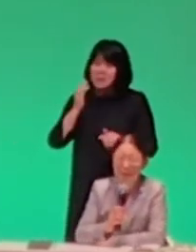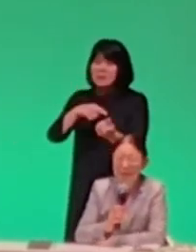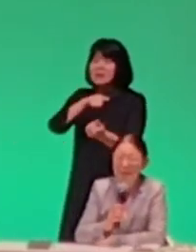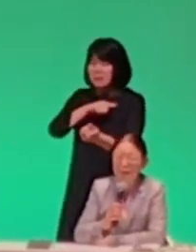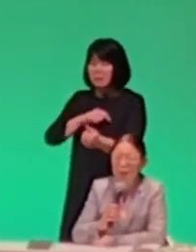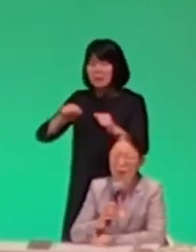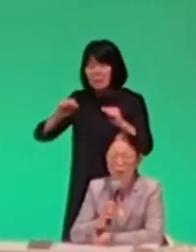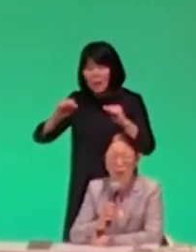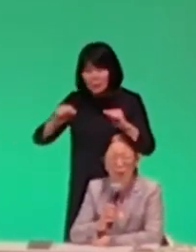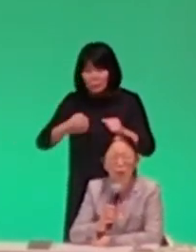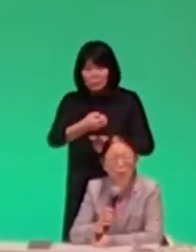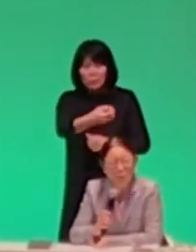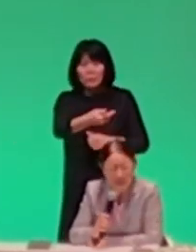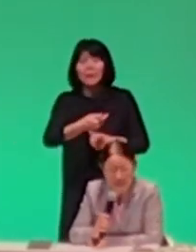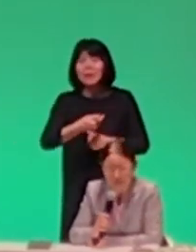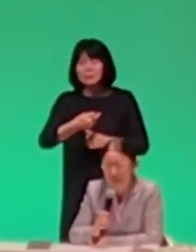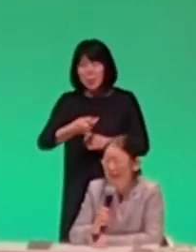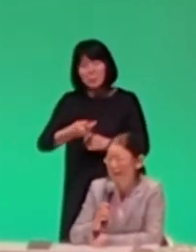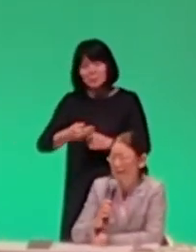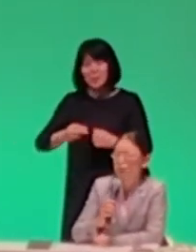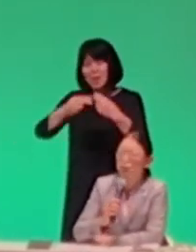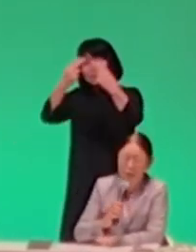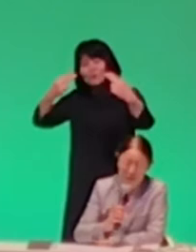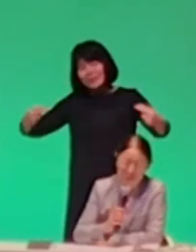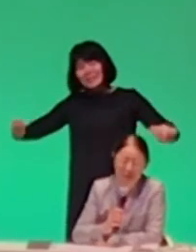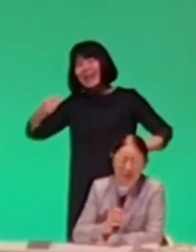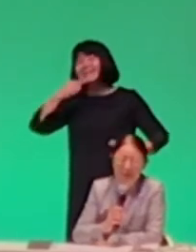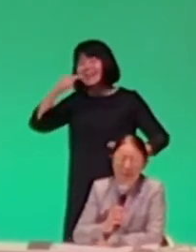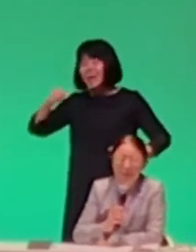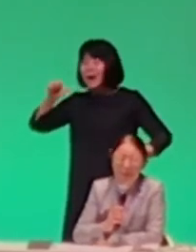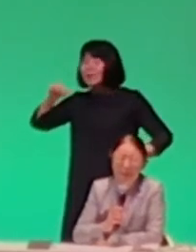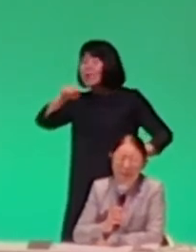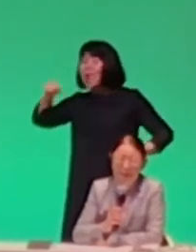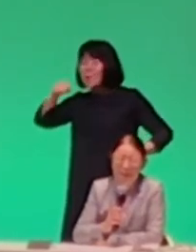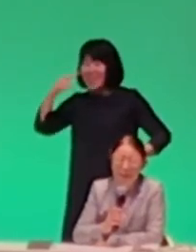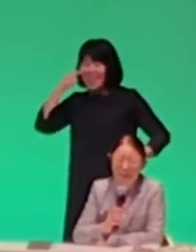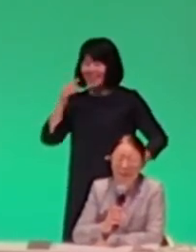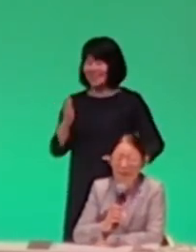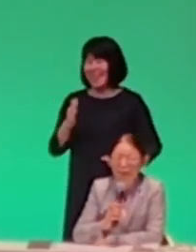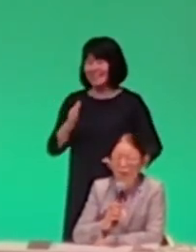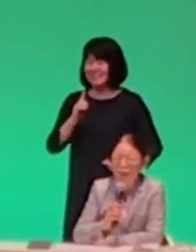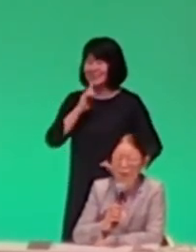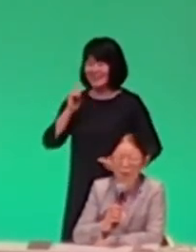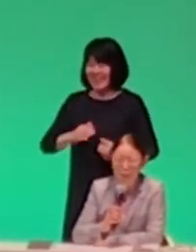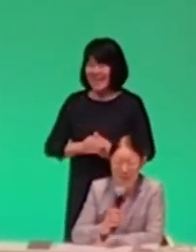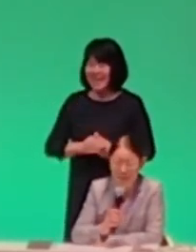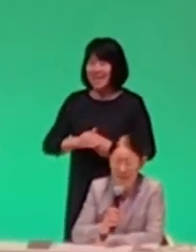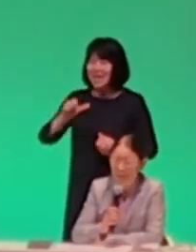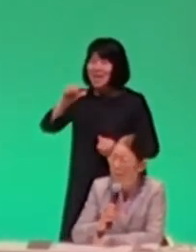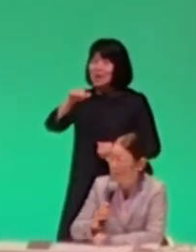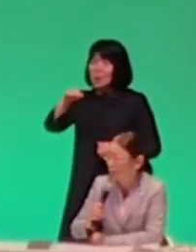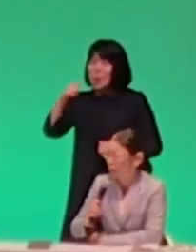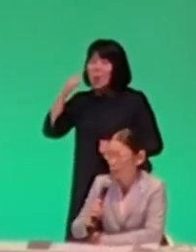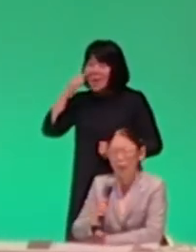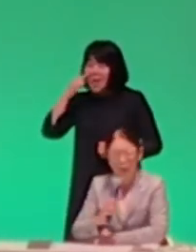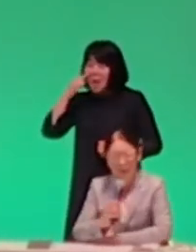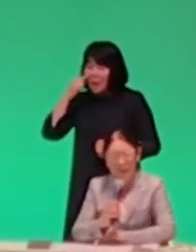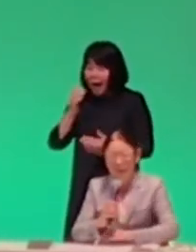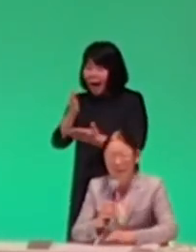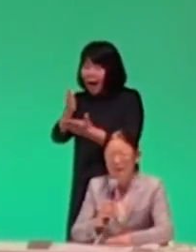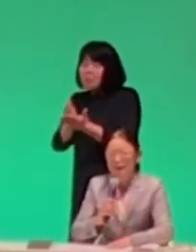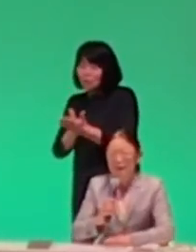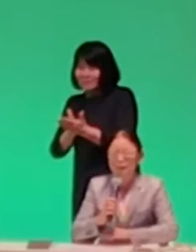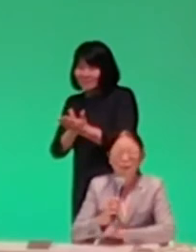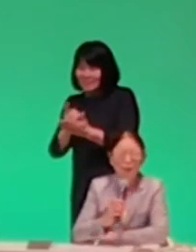、私はいつも5合目まで来ましたっていうふうに言ってます。で、それは何かっていうと、5合目って半分来たのも